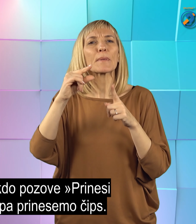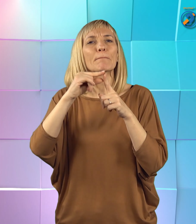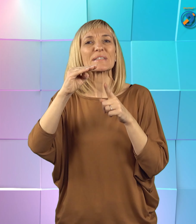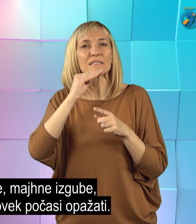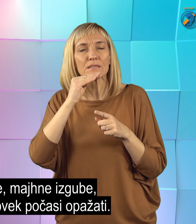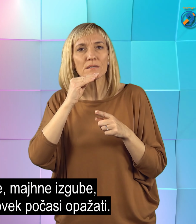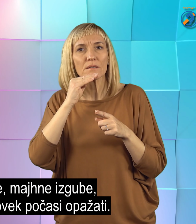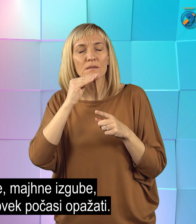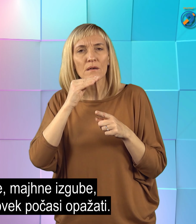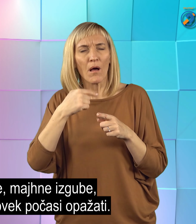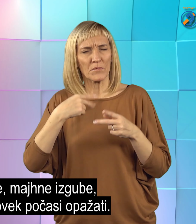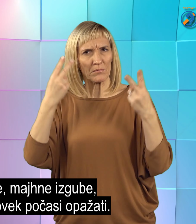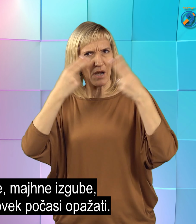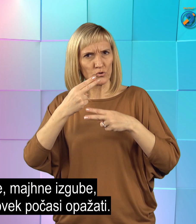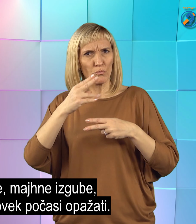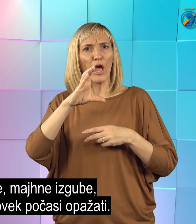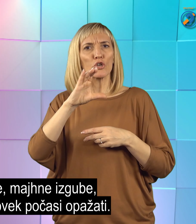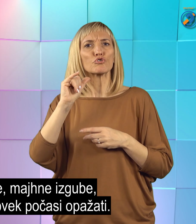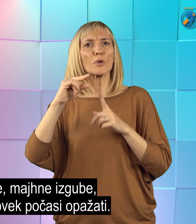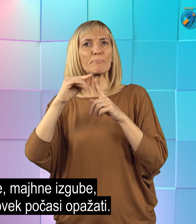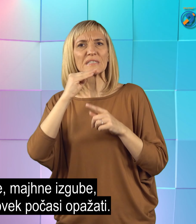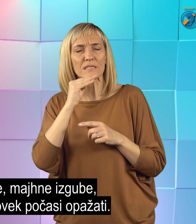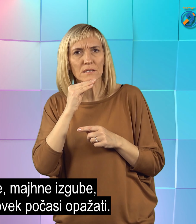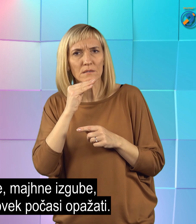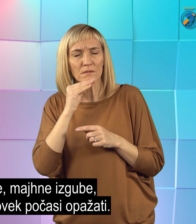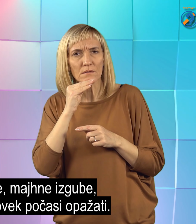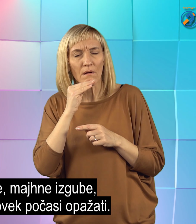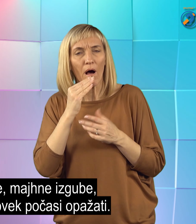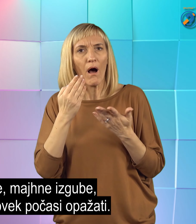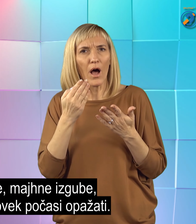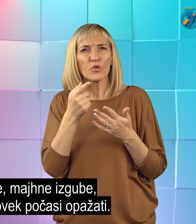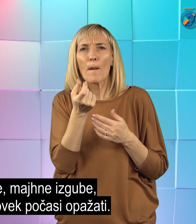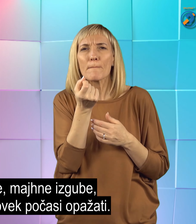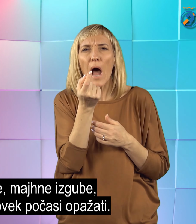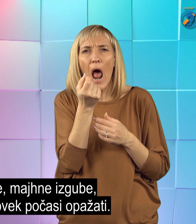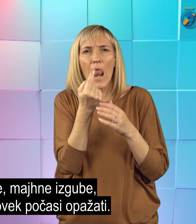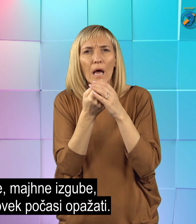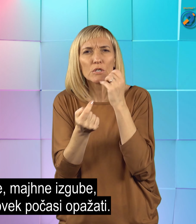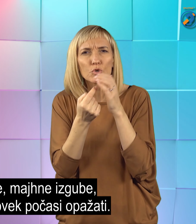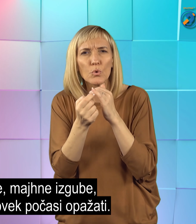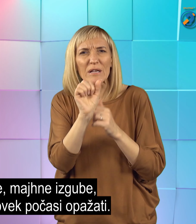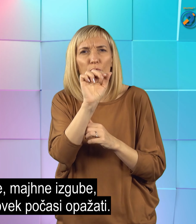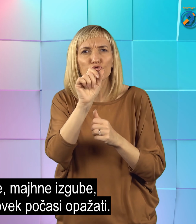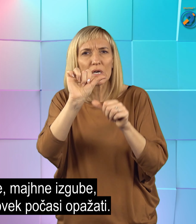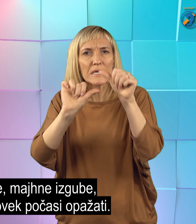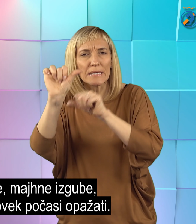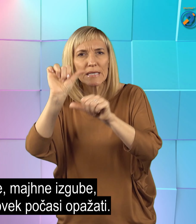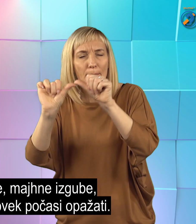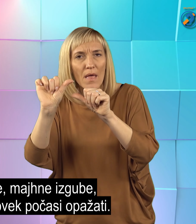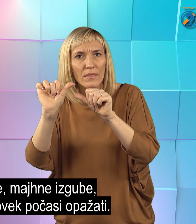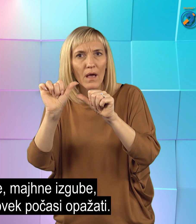Tako da to so te čisto fine, majhne izgube, ki jih začne človek počasi